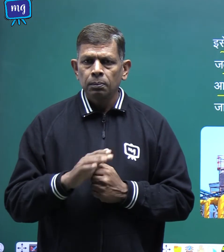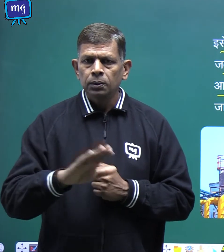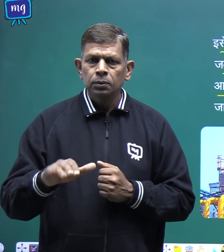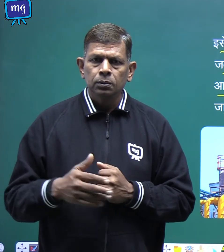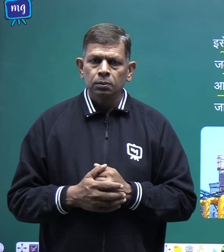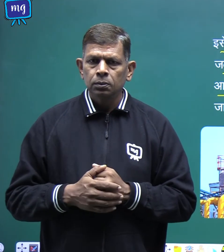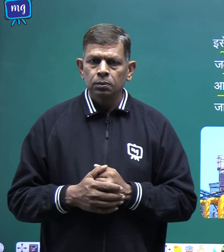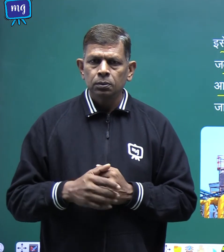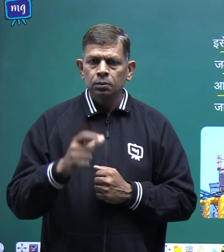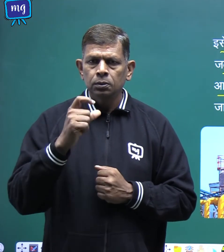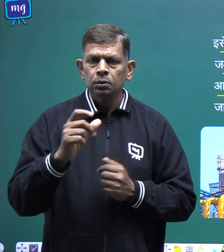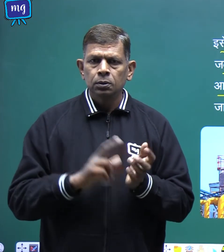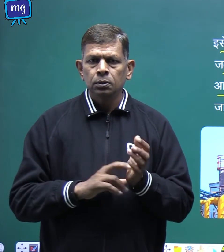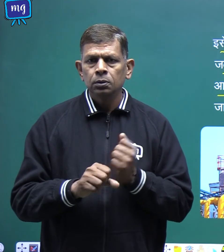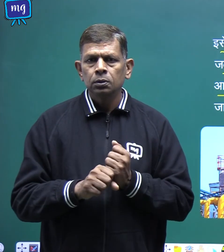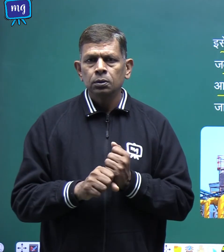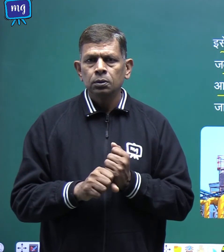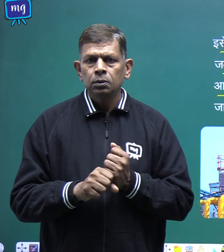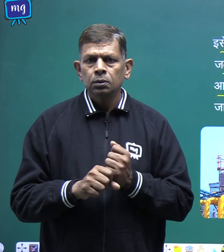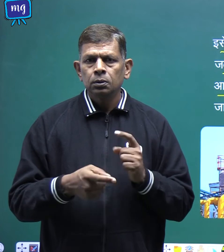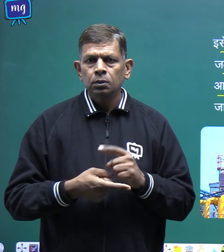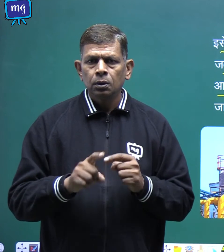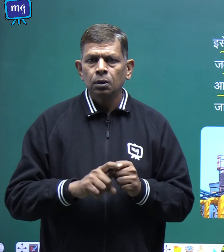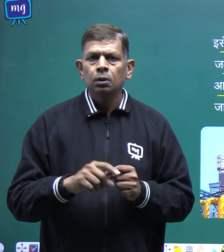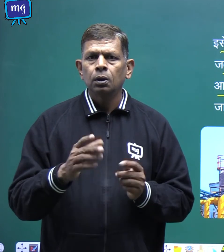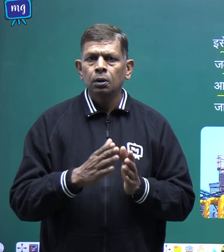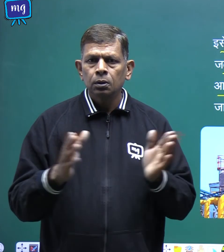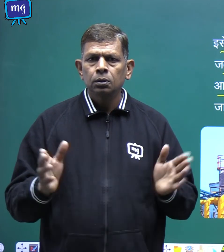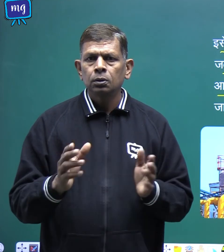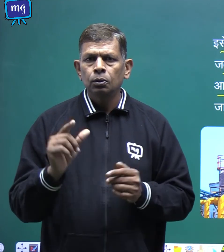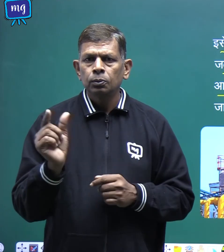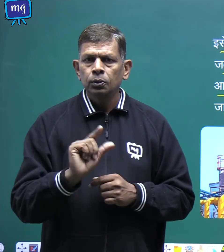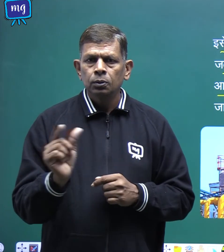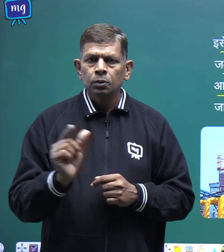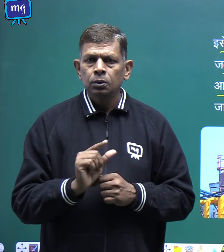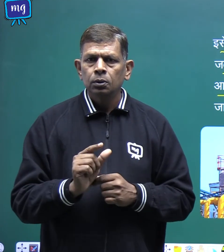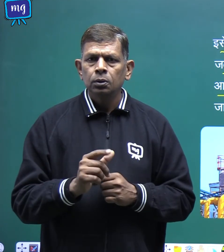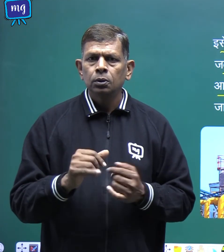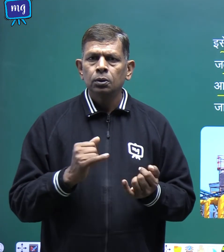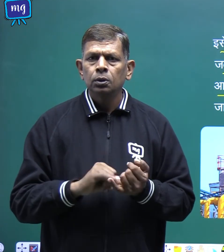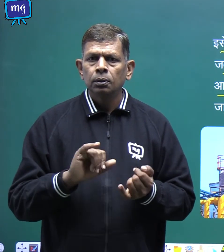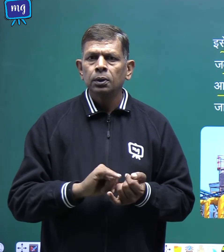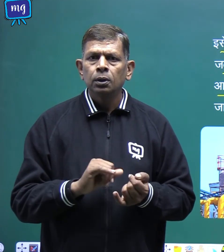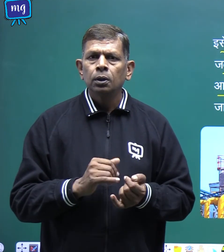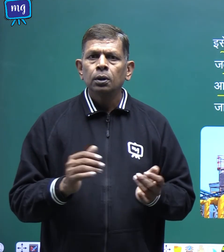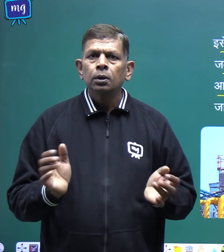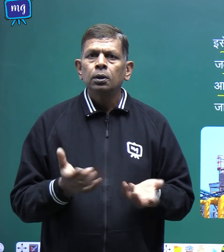बच्चों, CNG का अधिक उपयोग इसलिए भी किया जाता है